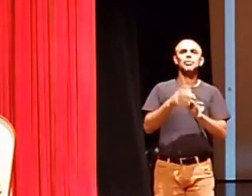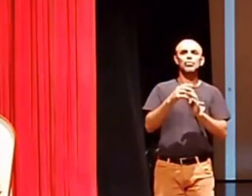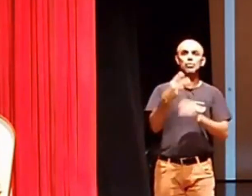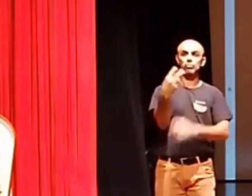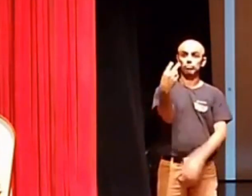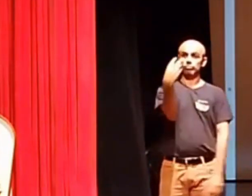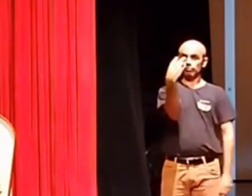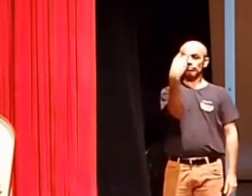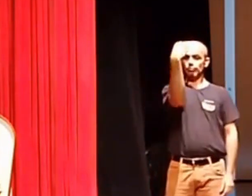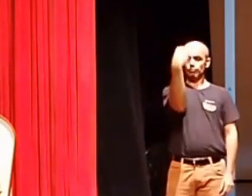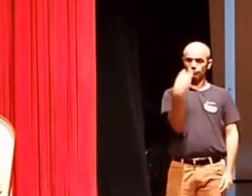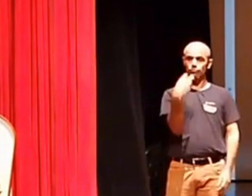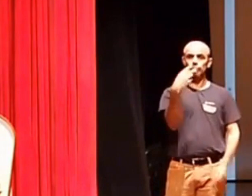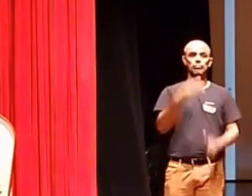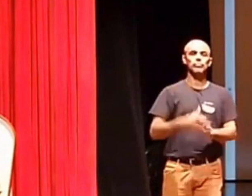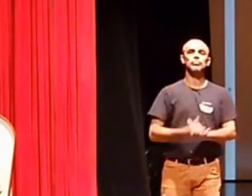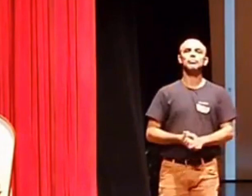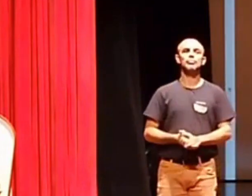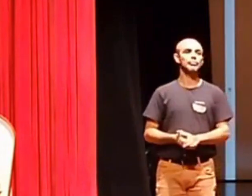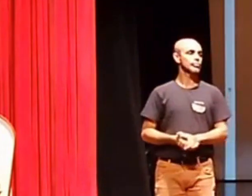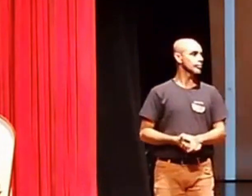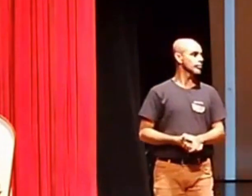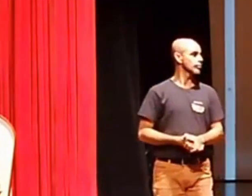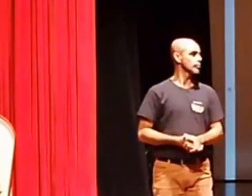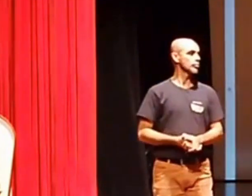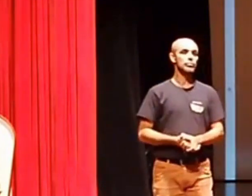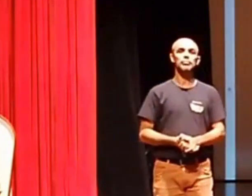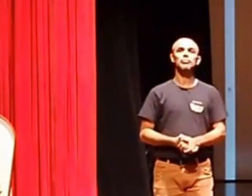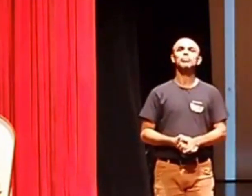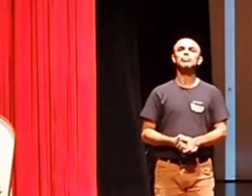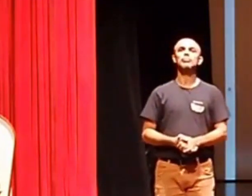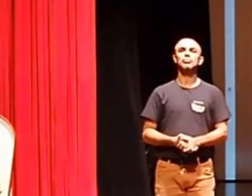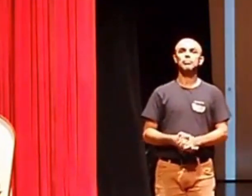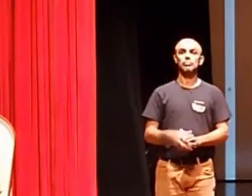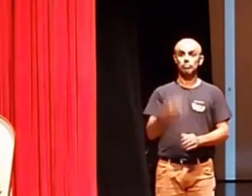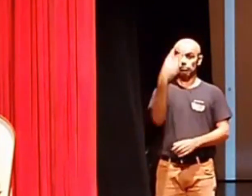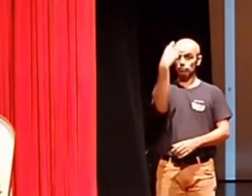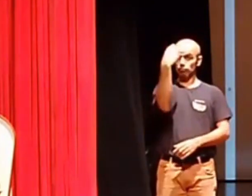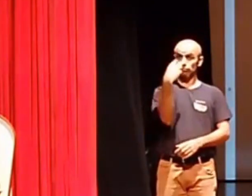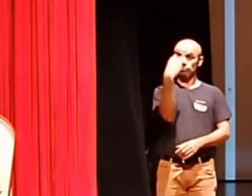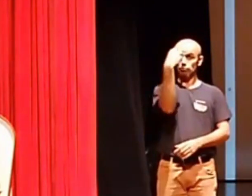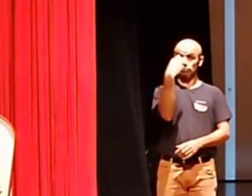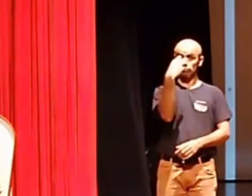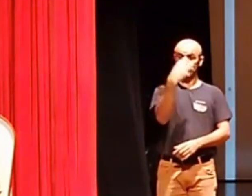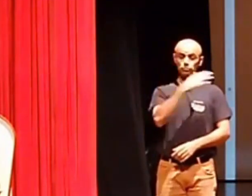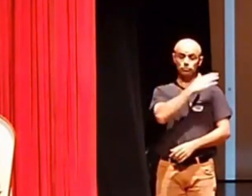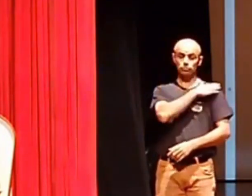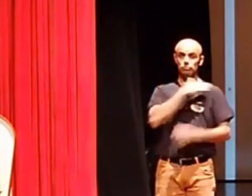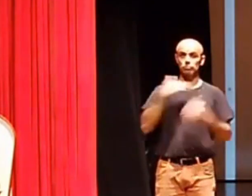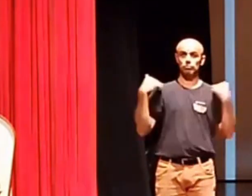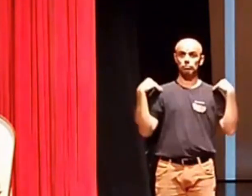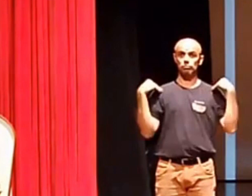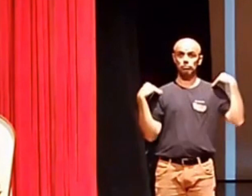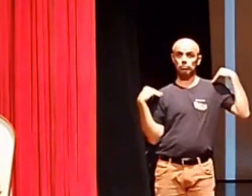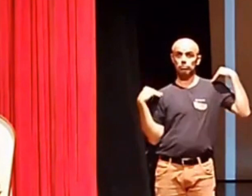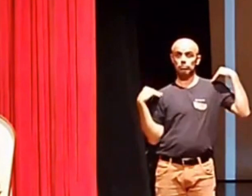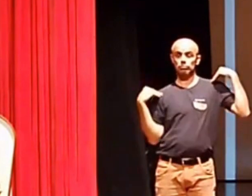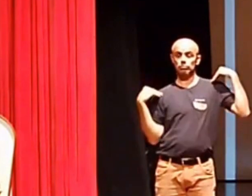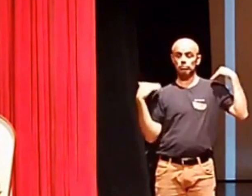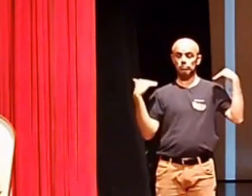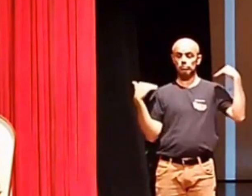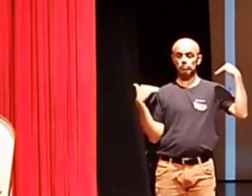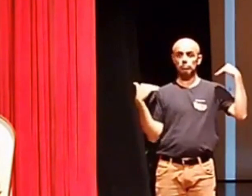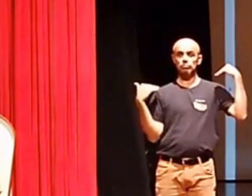vocês me olharem de frente, vocês me olhariam assim. Vocês veriam um ombro mais alto que o outro, vocês